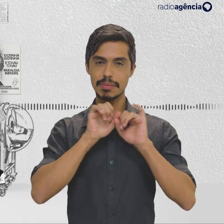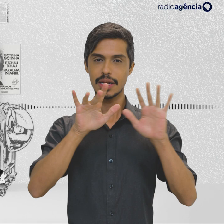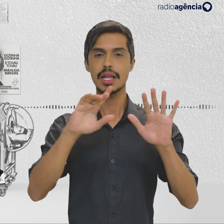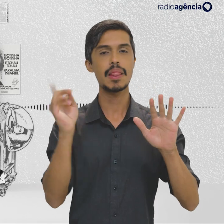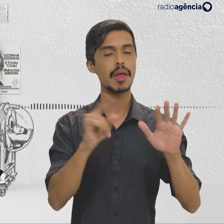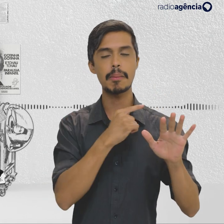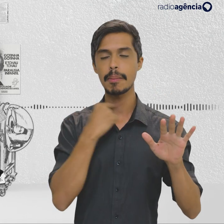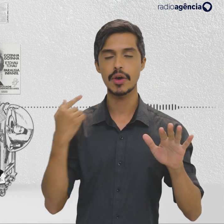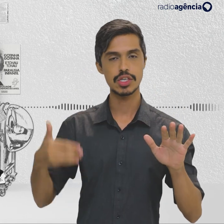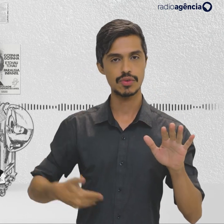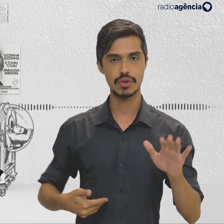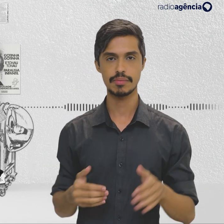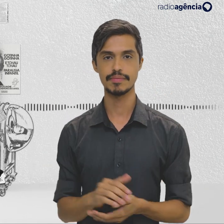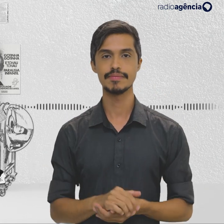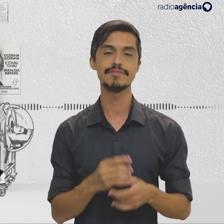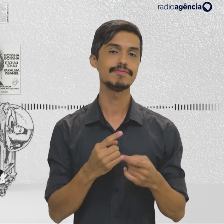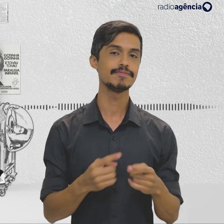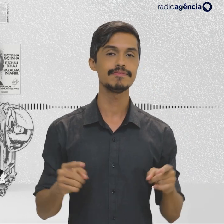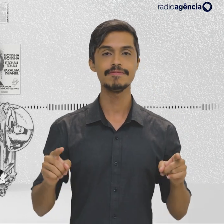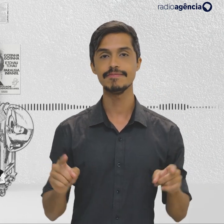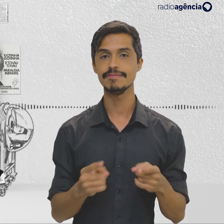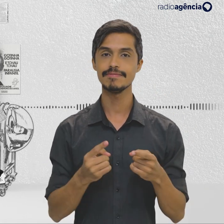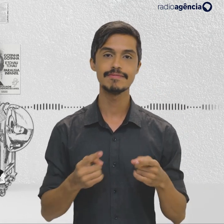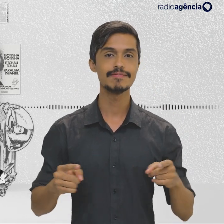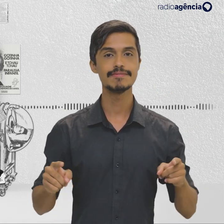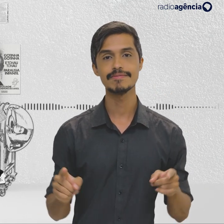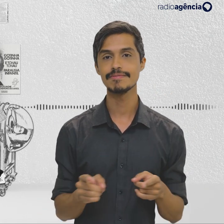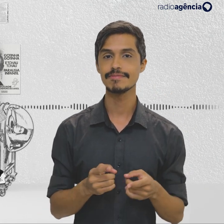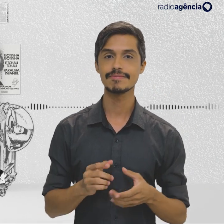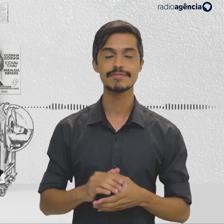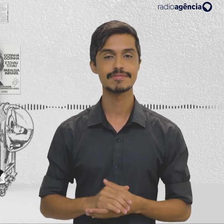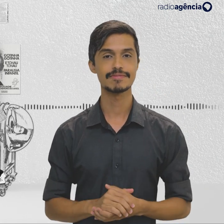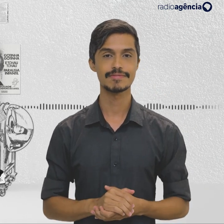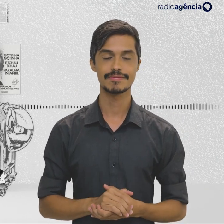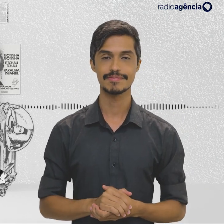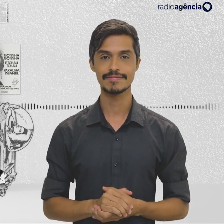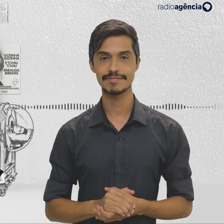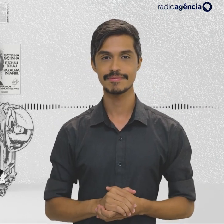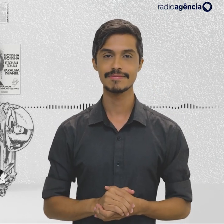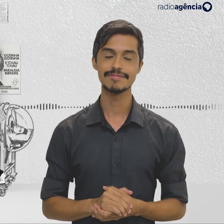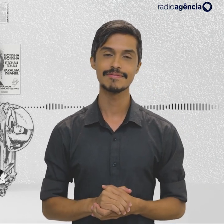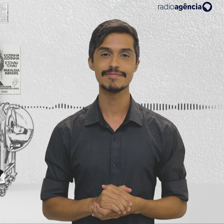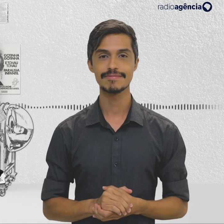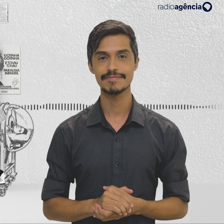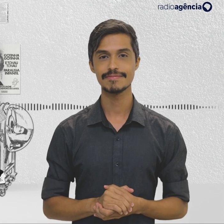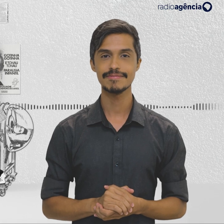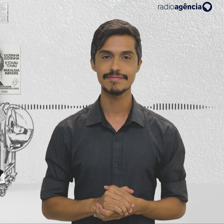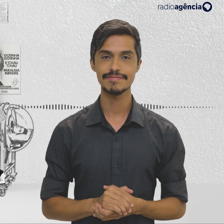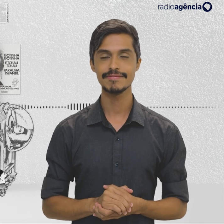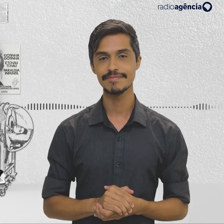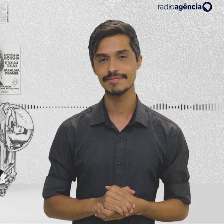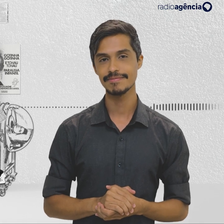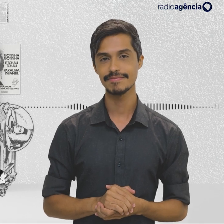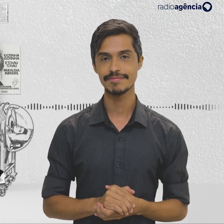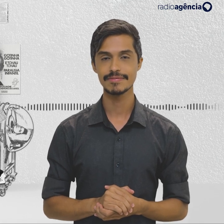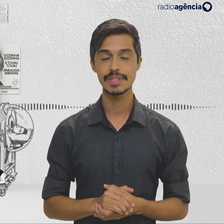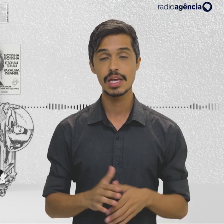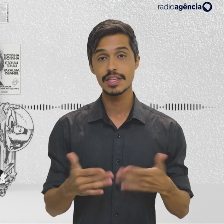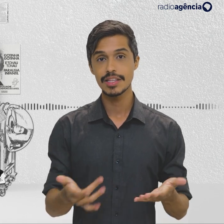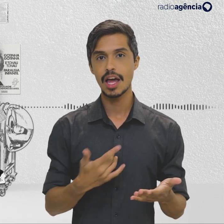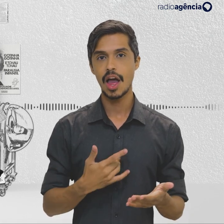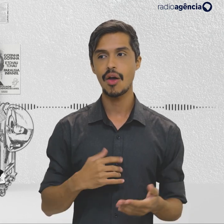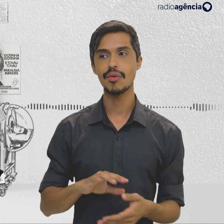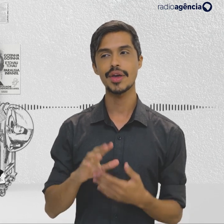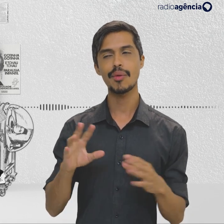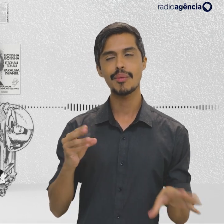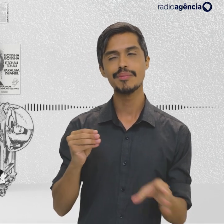brilhar não para morrer de fome Tem de se cuidar de se respeitar o bom